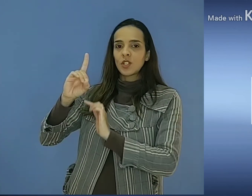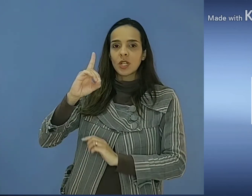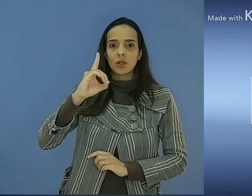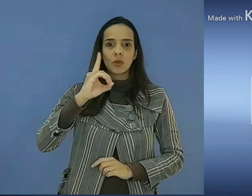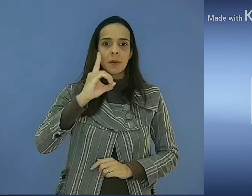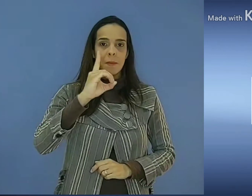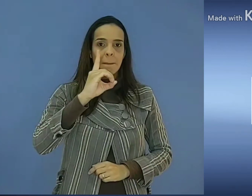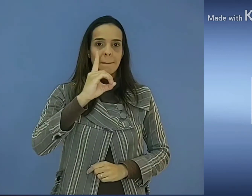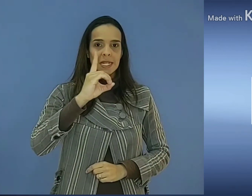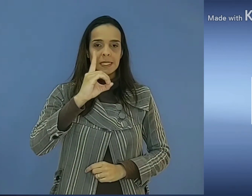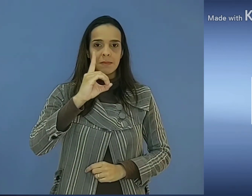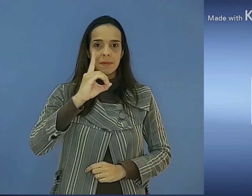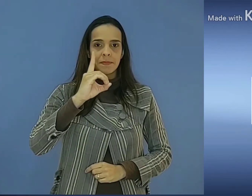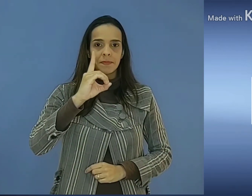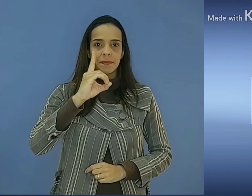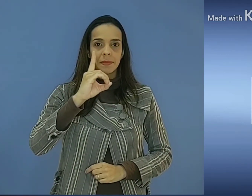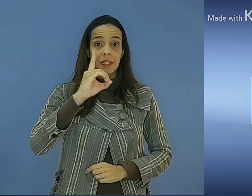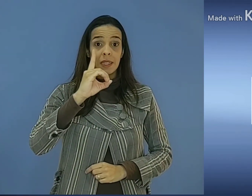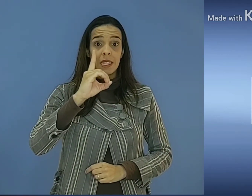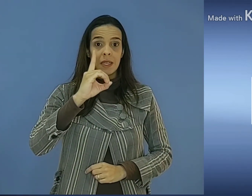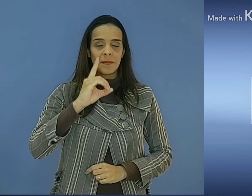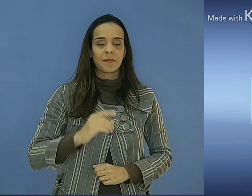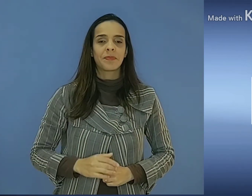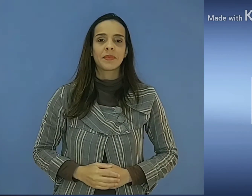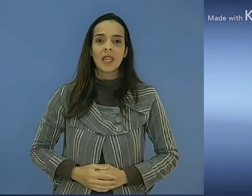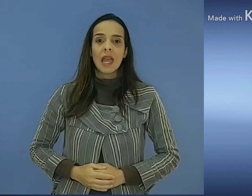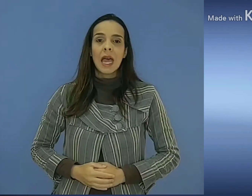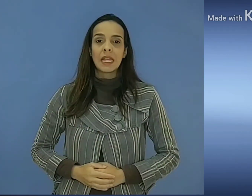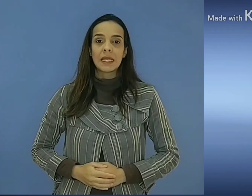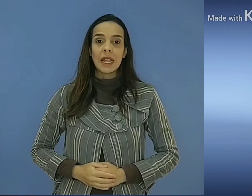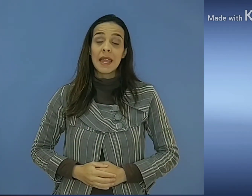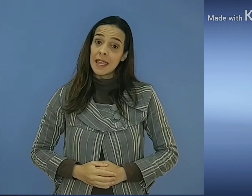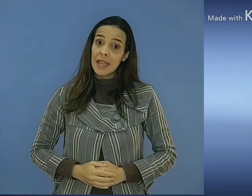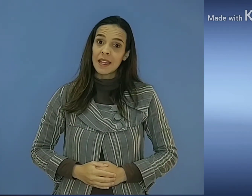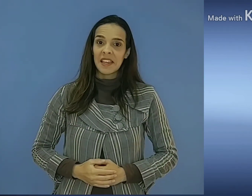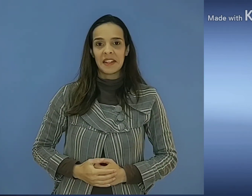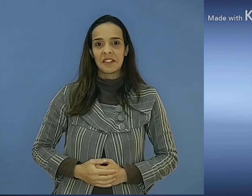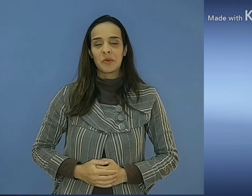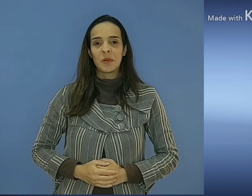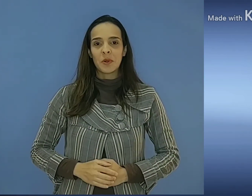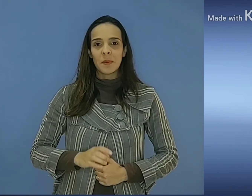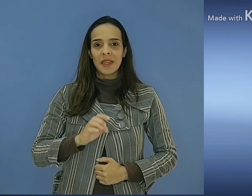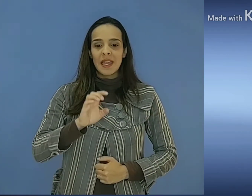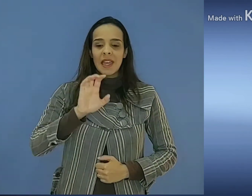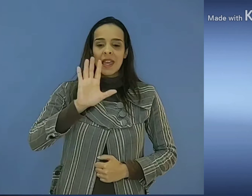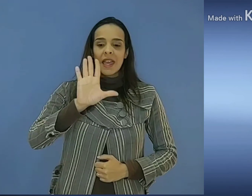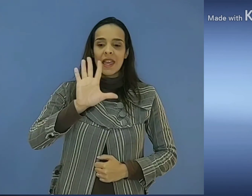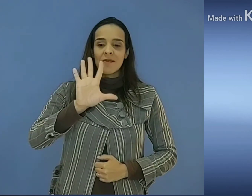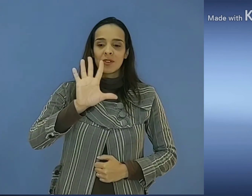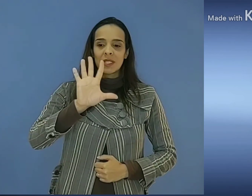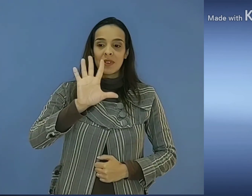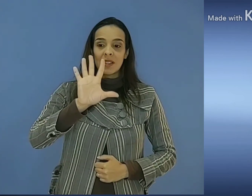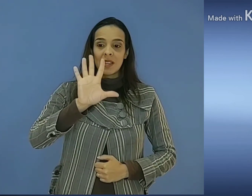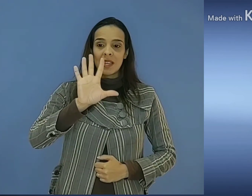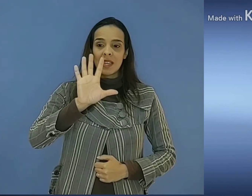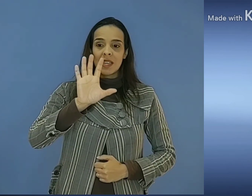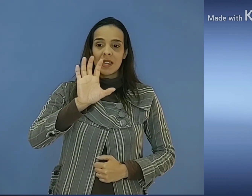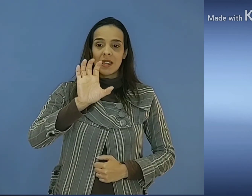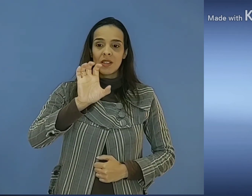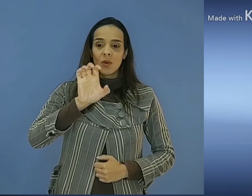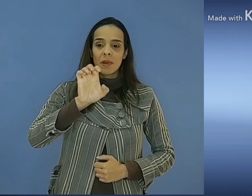e deixar o indicador para cima. D. A letra E, que é a letra do meu nome, você